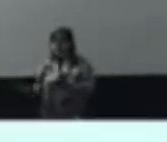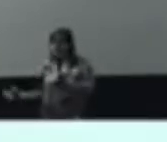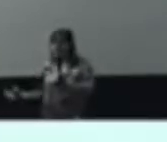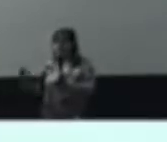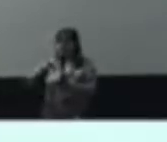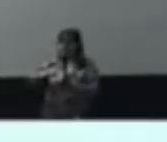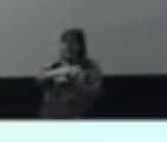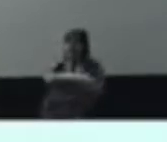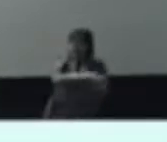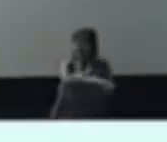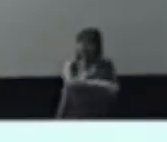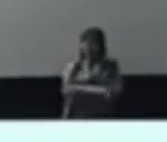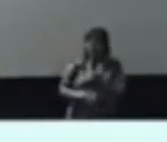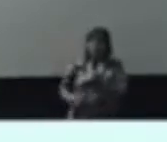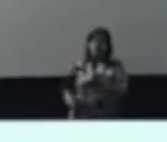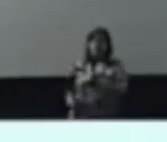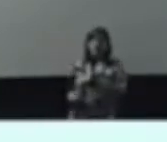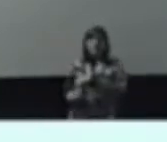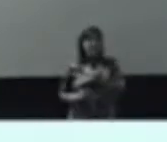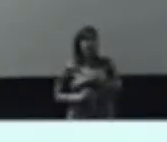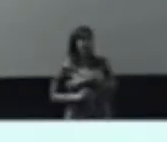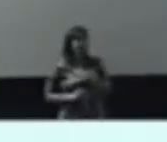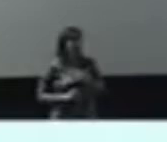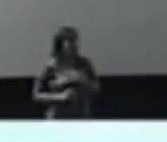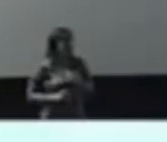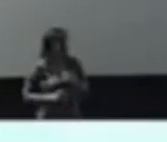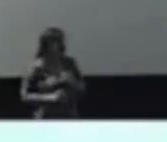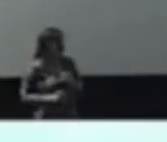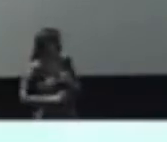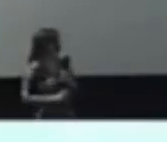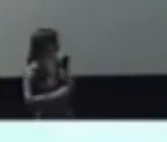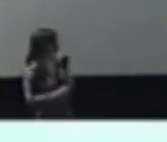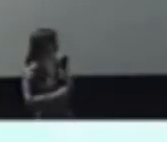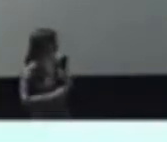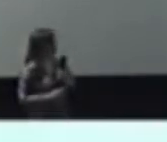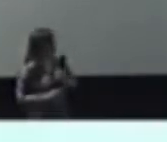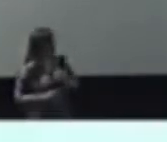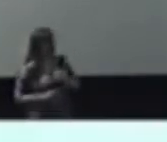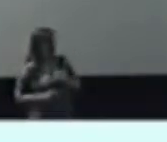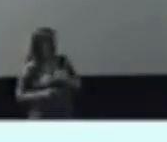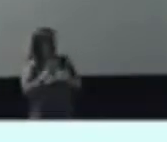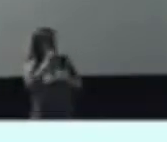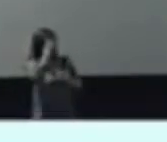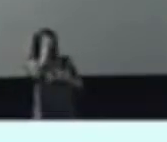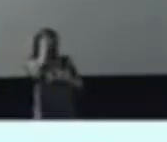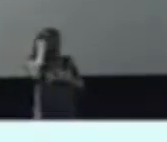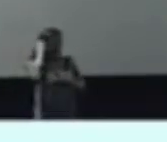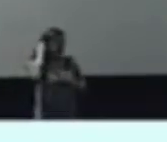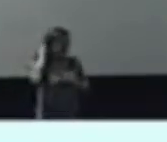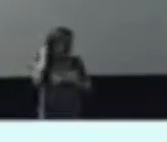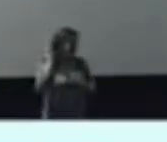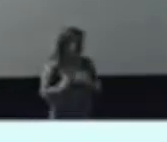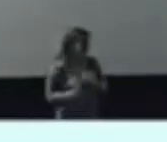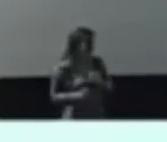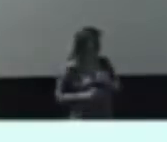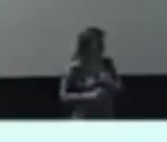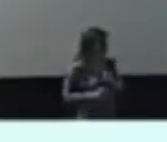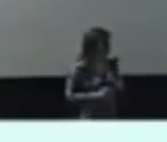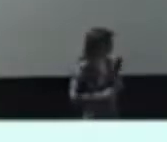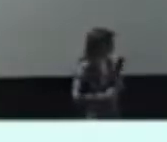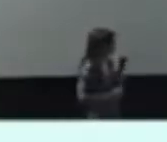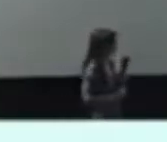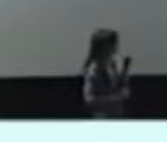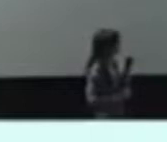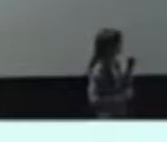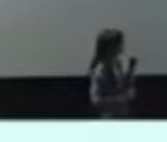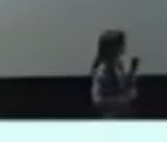y ventajas nos pueda llevar un poquito más a sacarle partido. Bueno, la primera, nos comentaba Pilar en